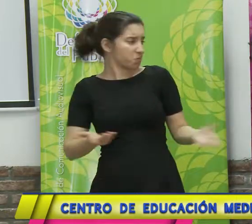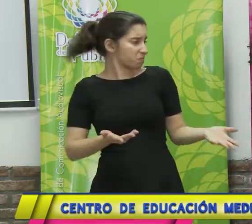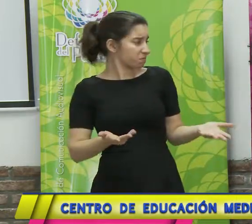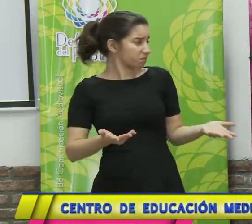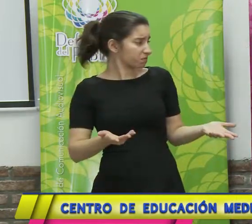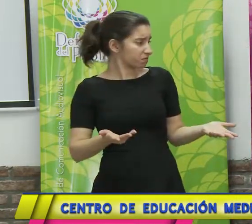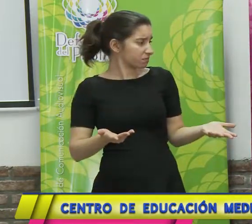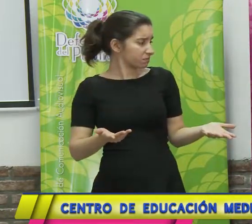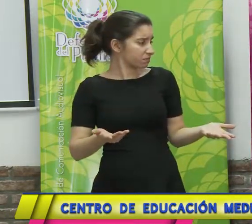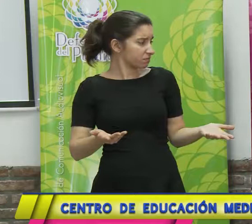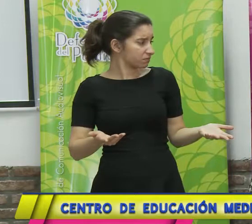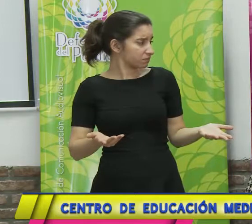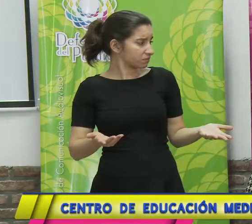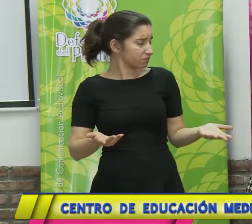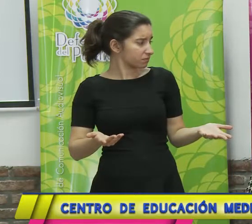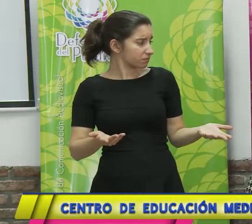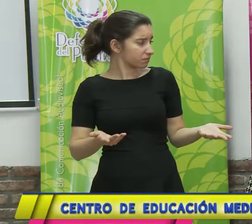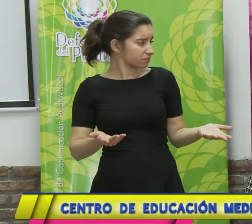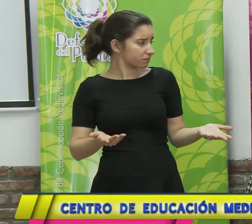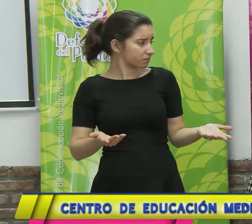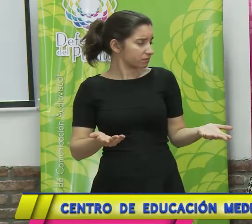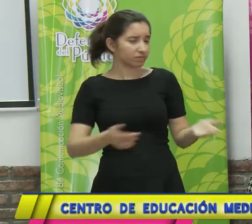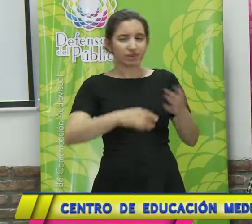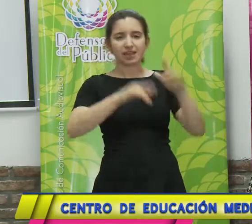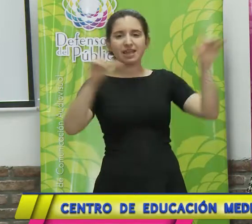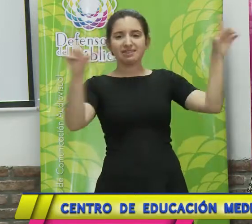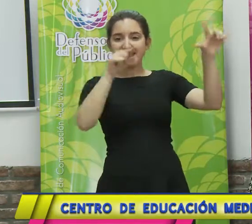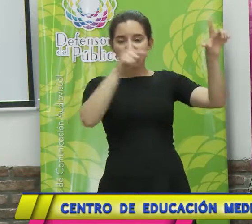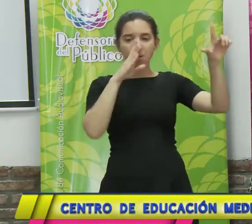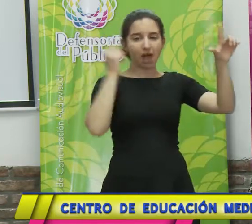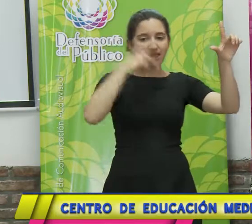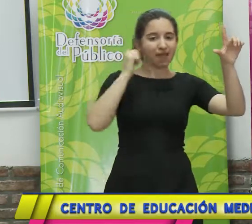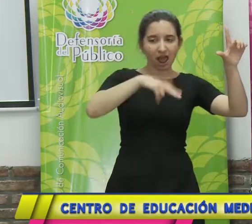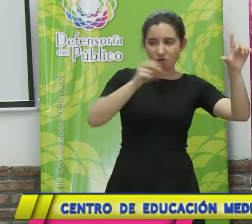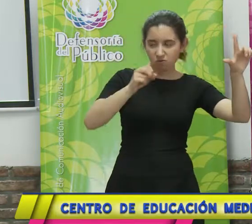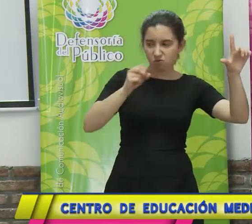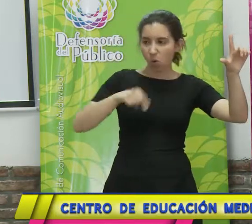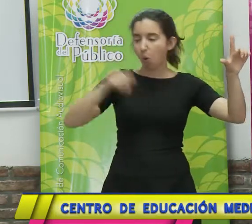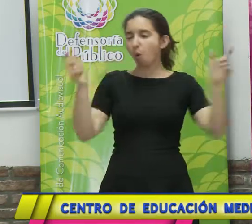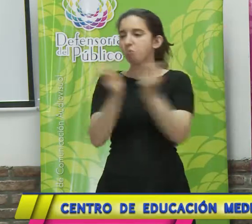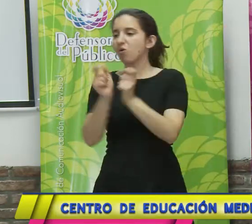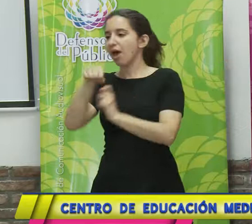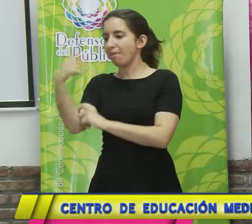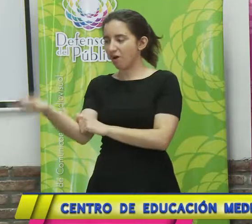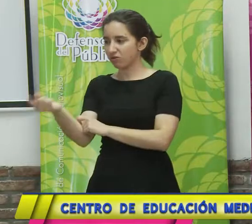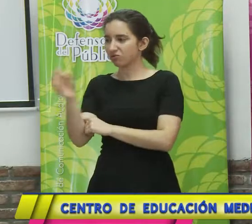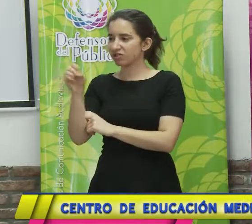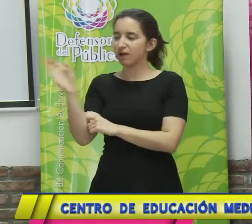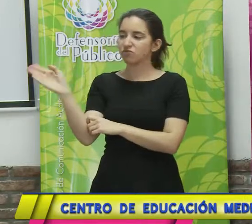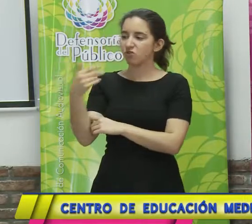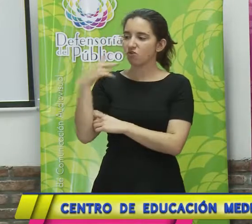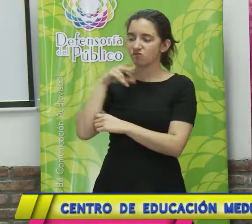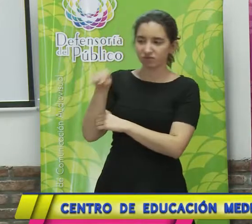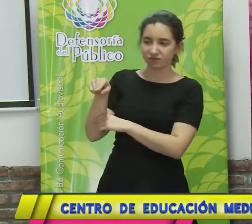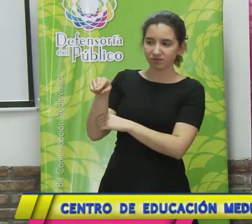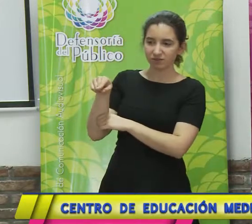un un programa de del baiano o un programa de A todo nada por ejemplo que lo dan a la misma hora todo el